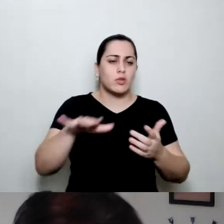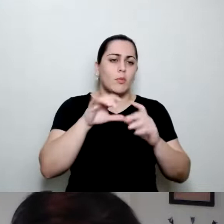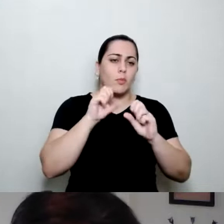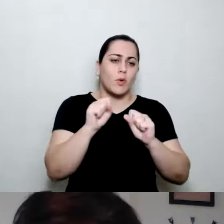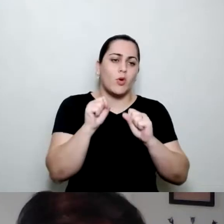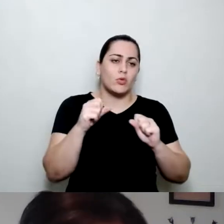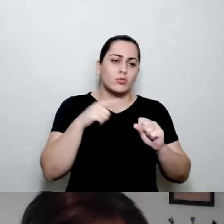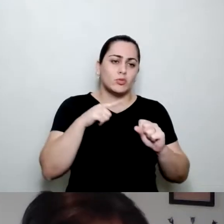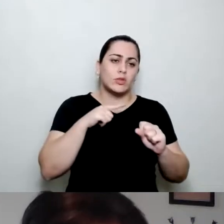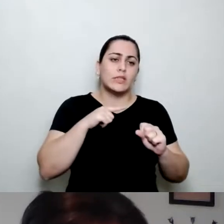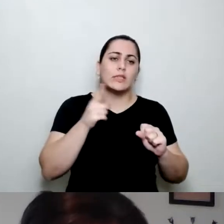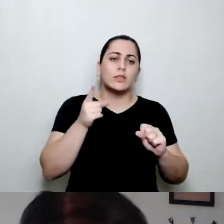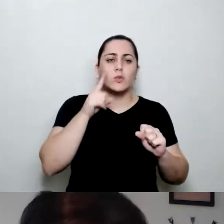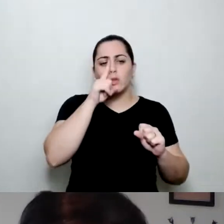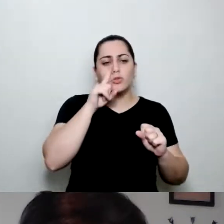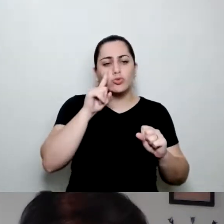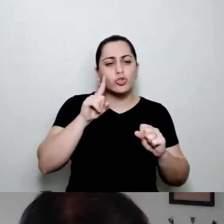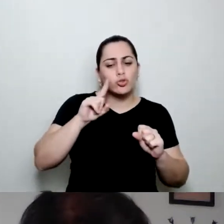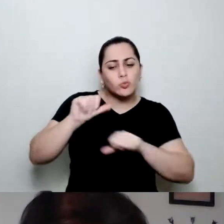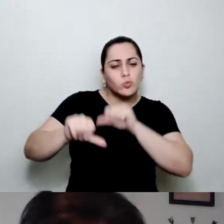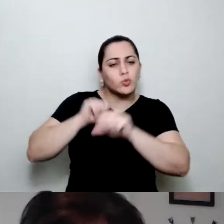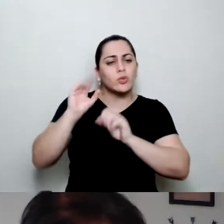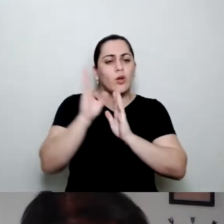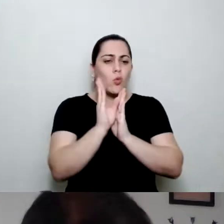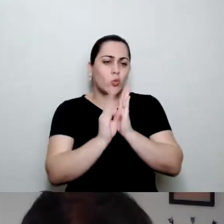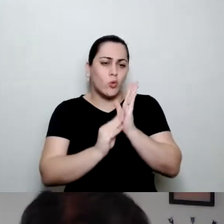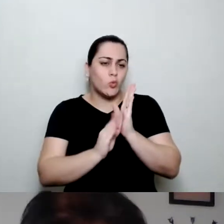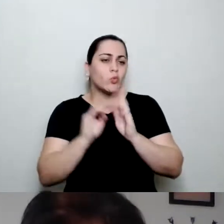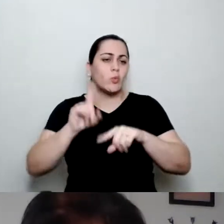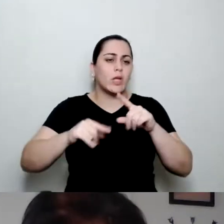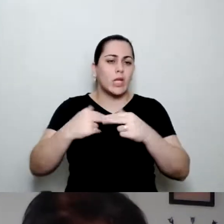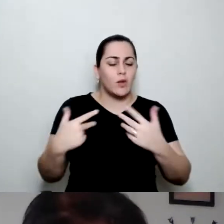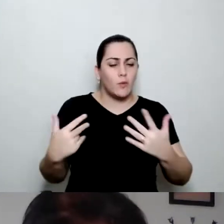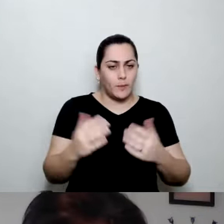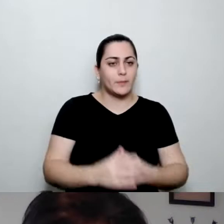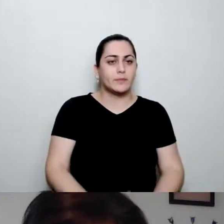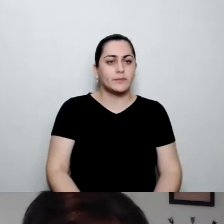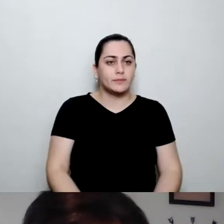em enviesamento desses conteúdos, dos materiais da documentação.